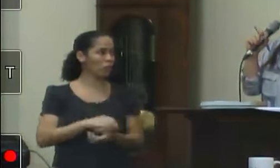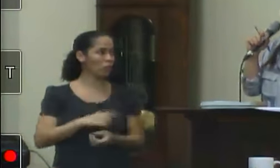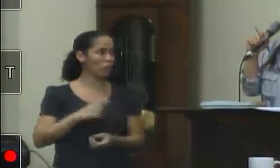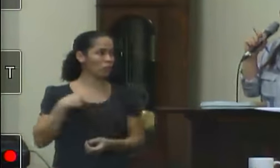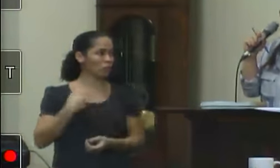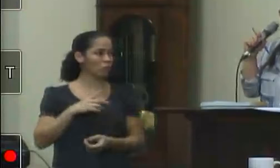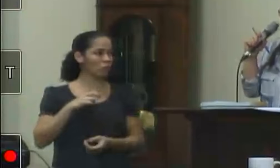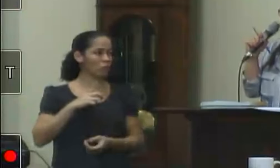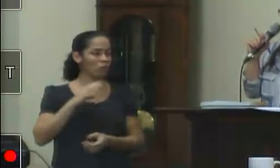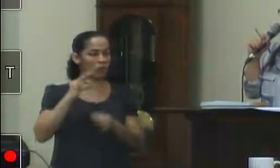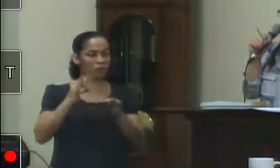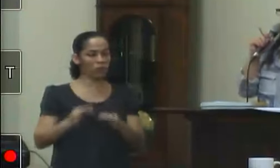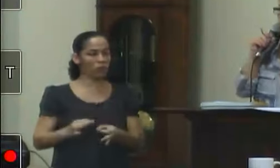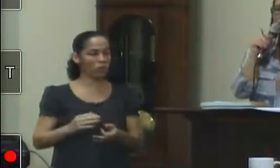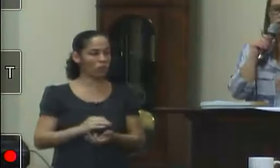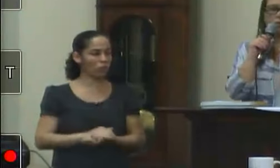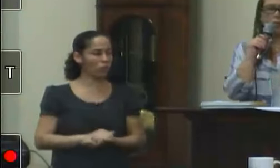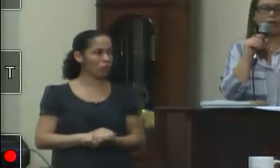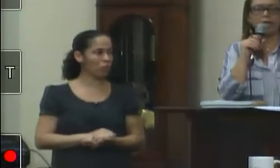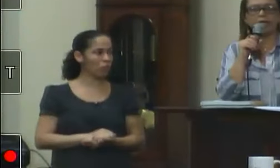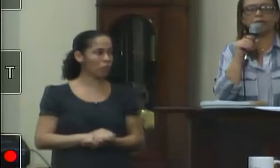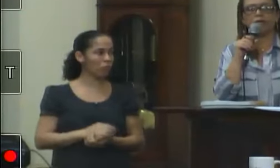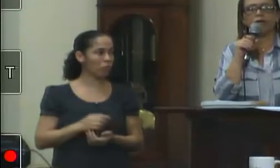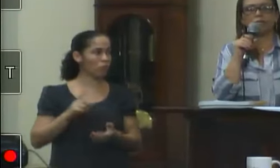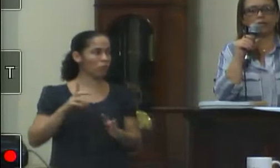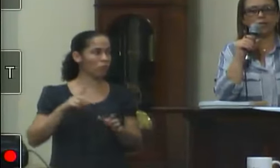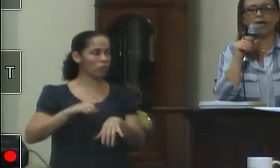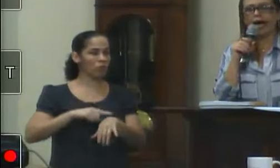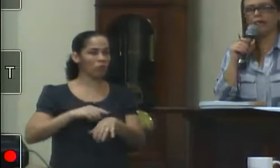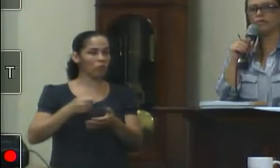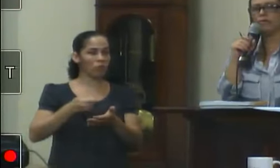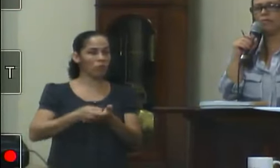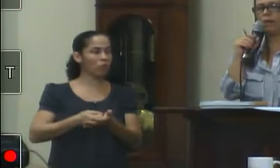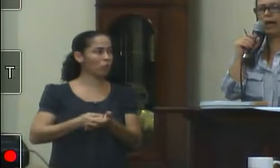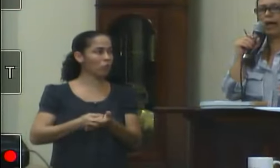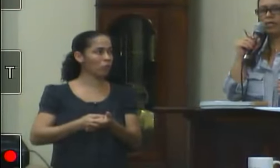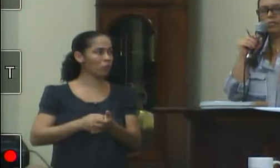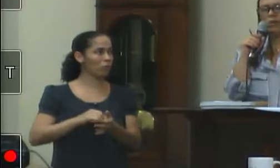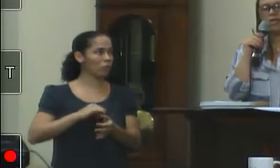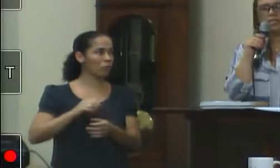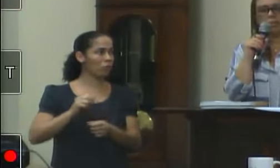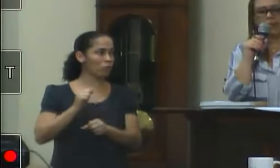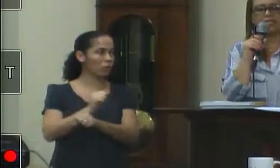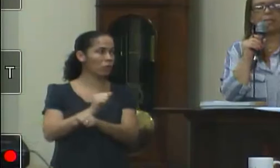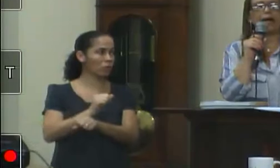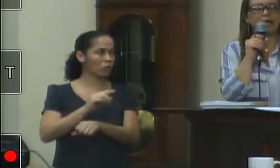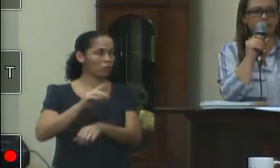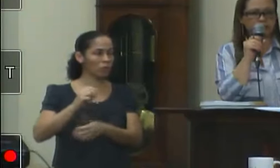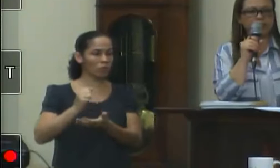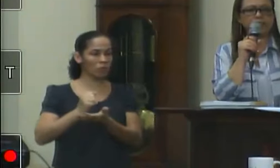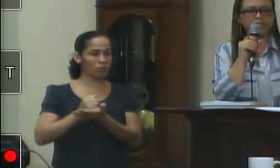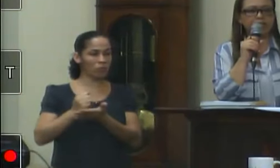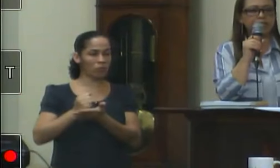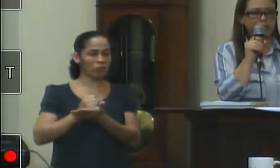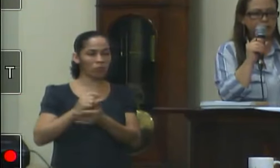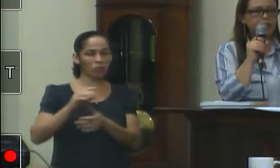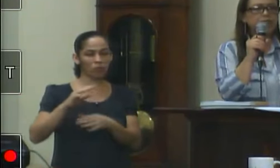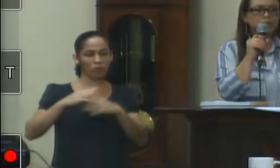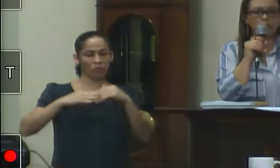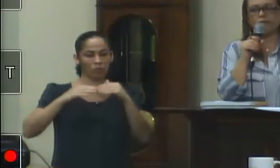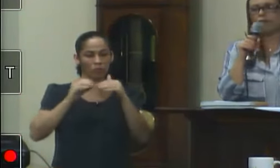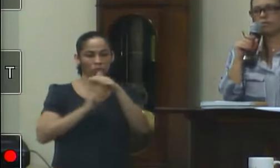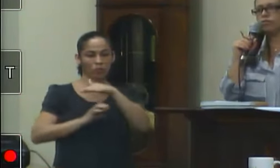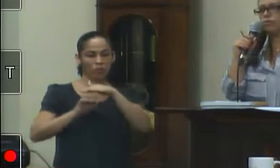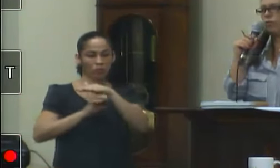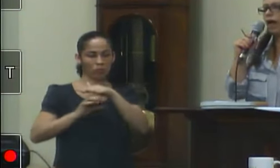temos certeza que na hora do pagamento, se nós bloquearmos uma parte para essa empresa pagar as dívidas que ela deve,